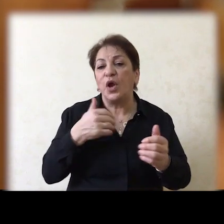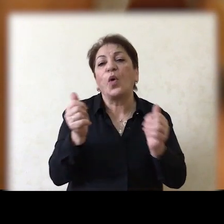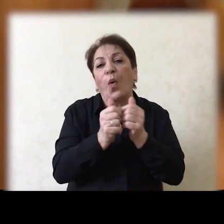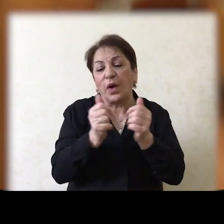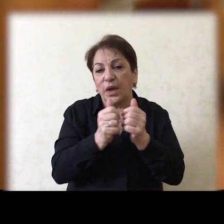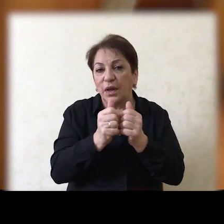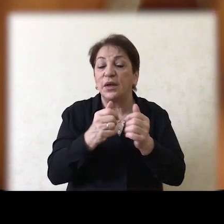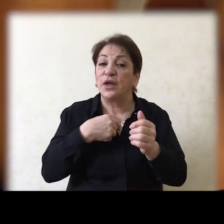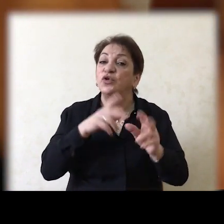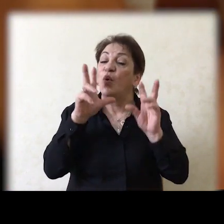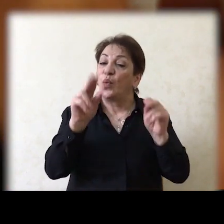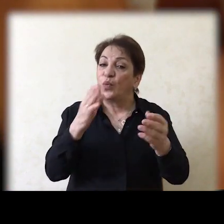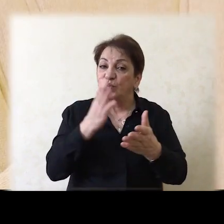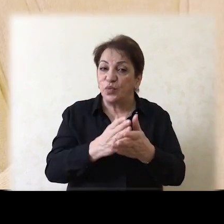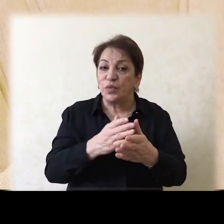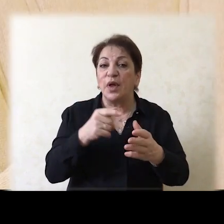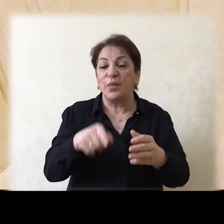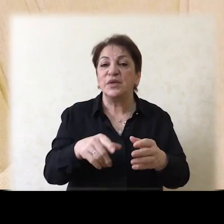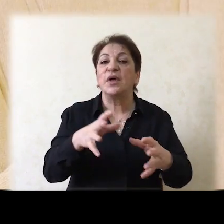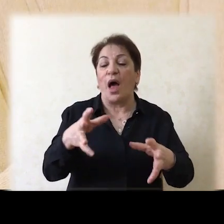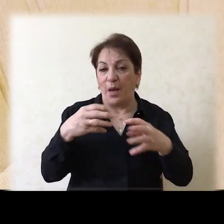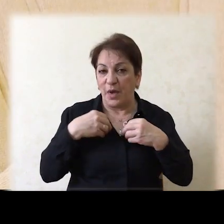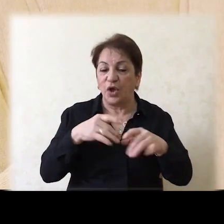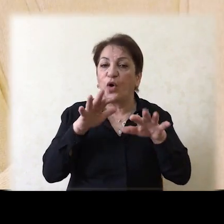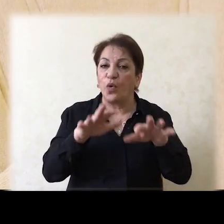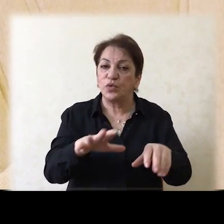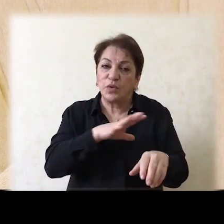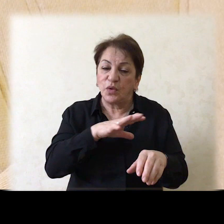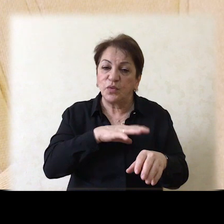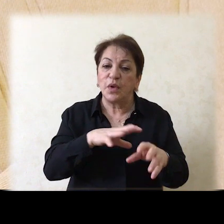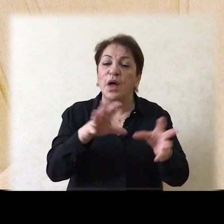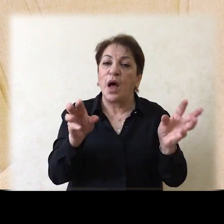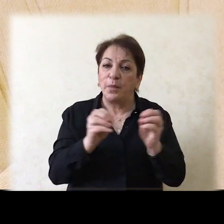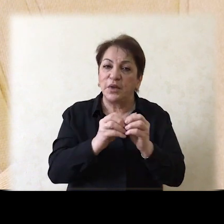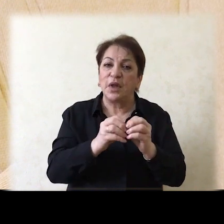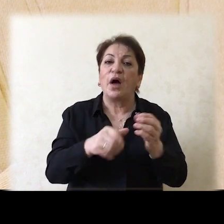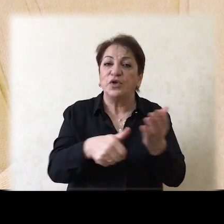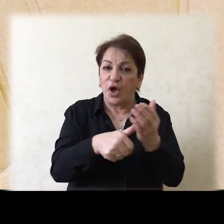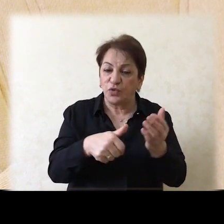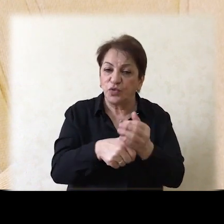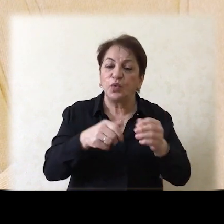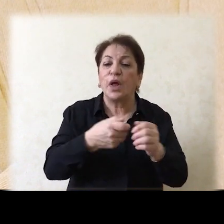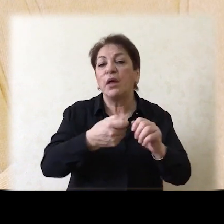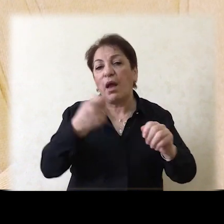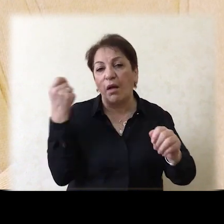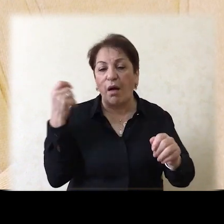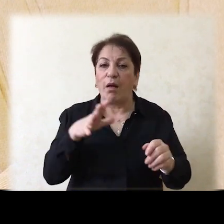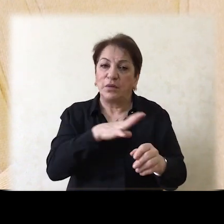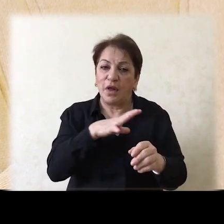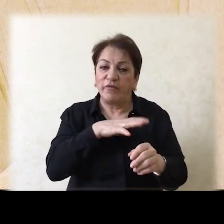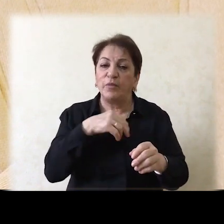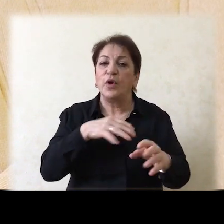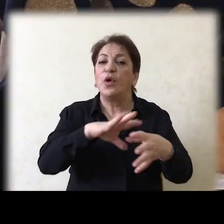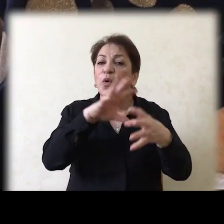ես հուսով եմ, որ այս համատեղ գործունեությունը, համատեղ աջակցությունը լինի երկարատև, և մեր